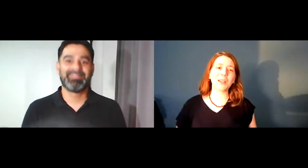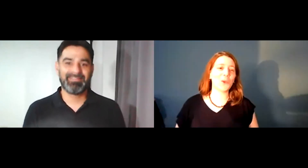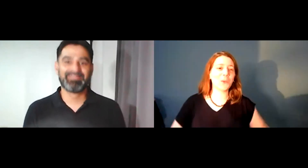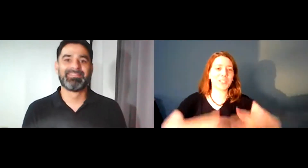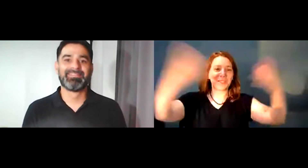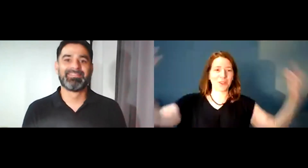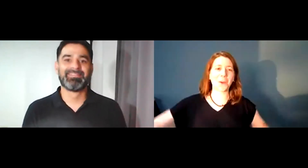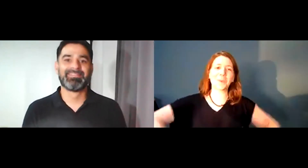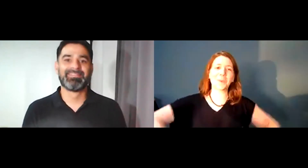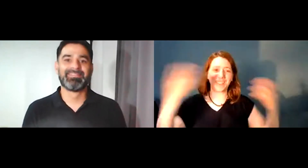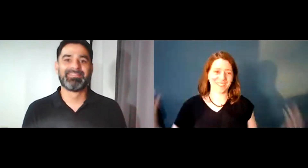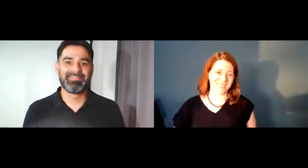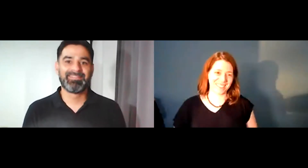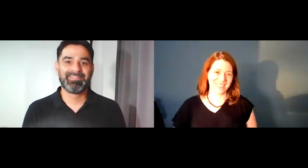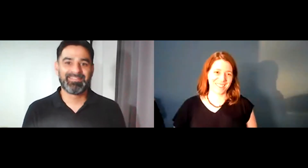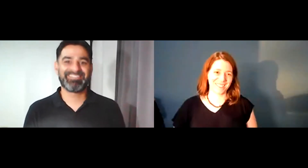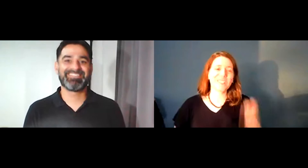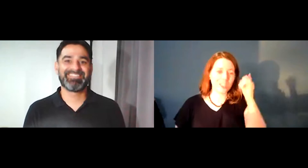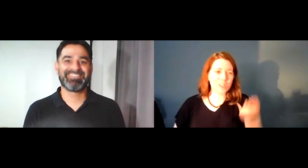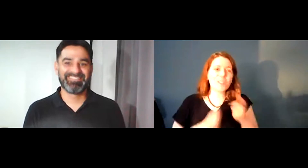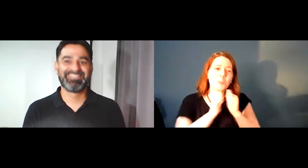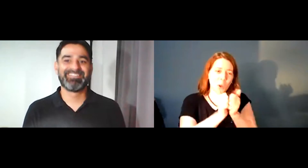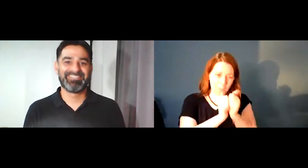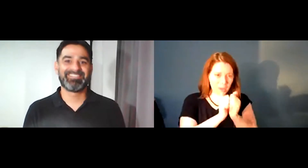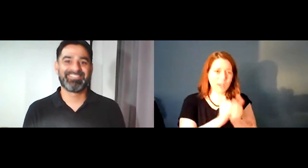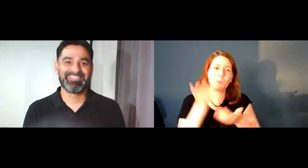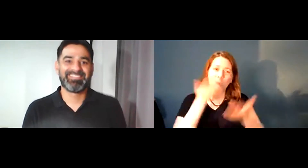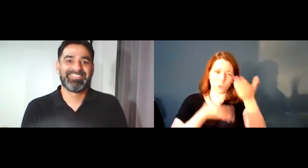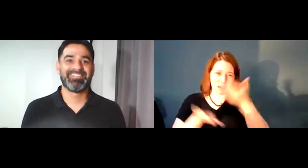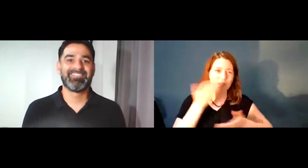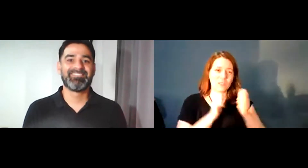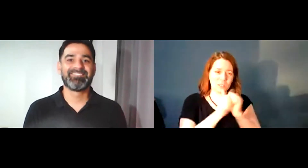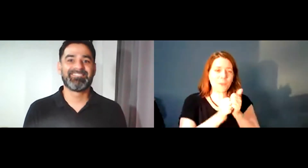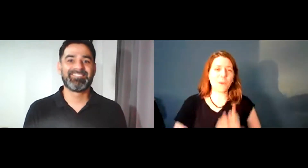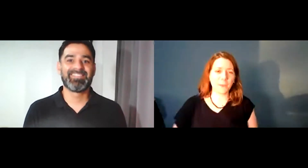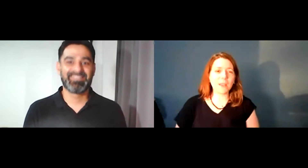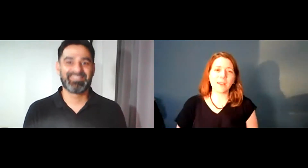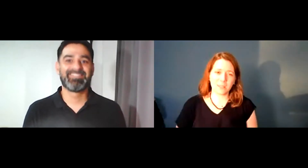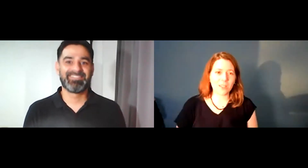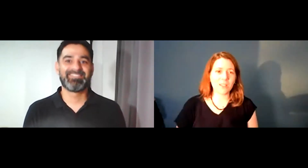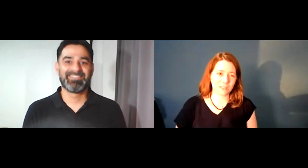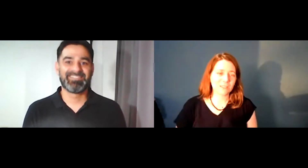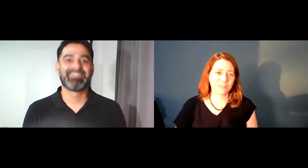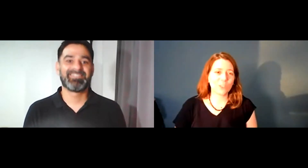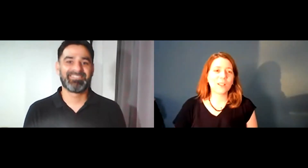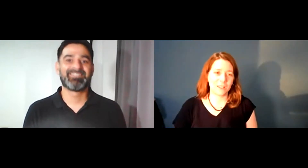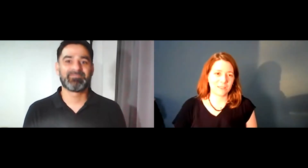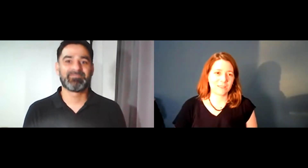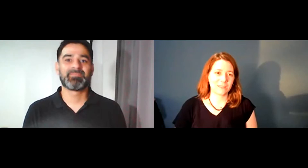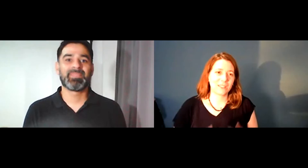los vecinos, los compañeros. Sí, nos hicimos compañía mutua. Nos hicimos compañía, sí. Total.